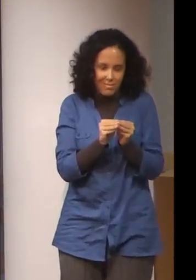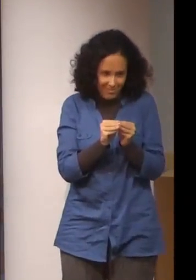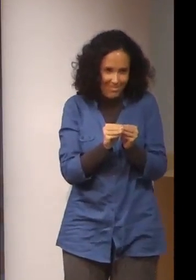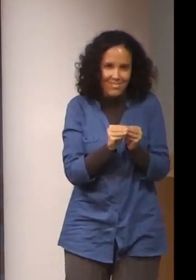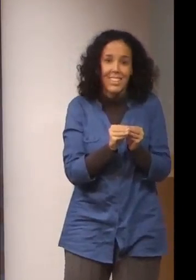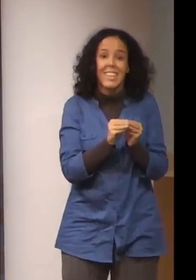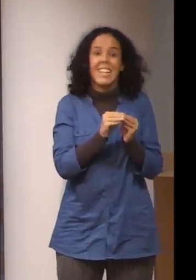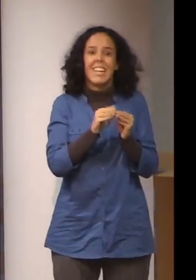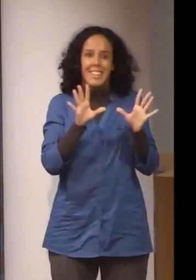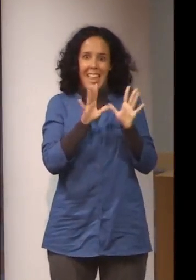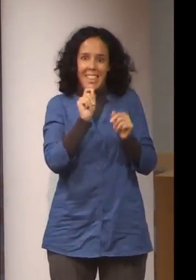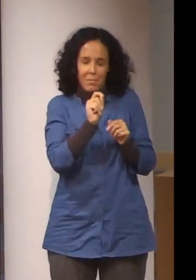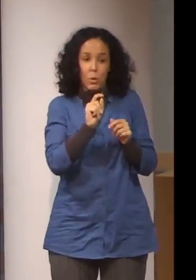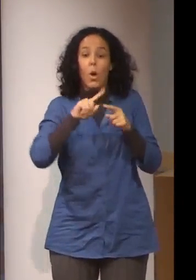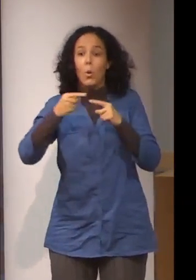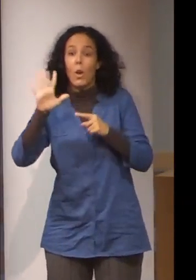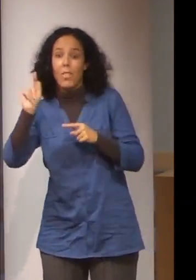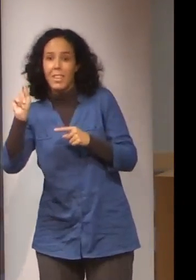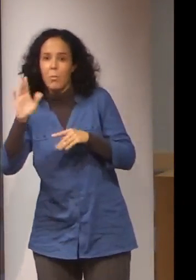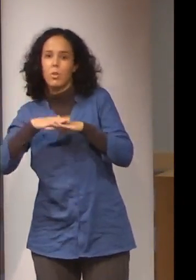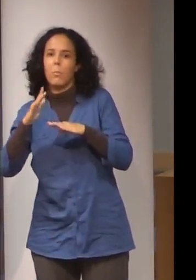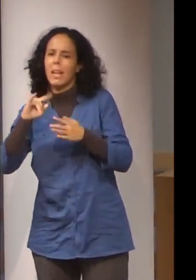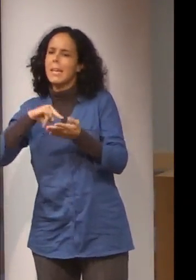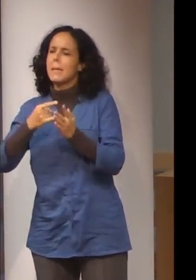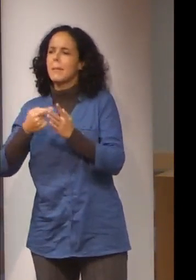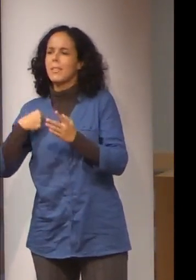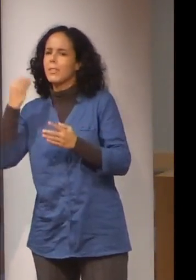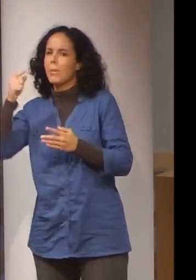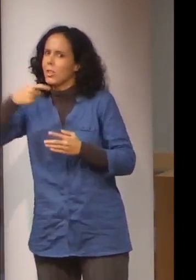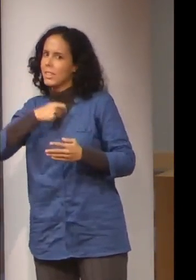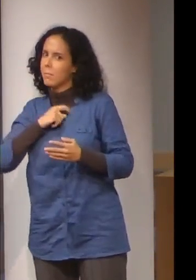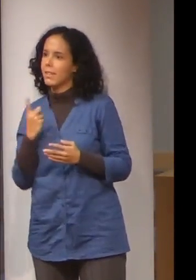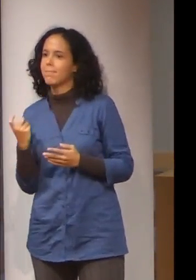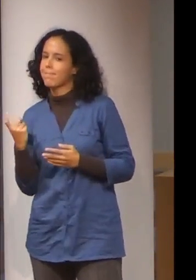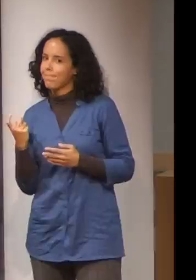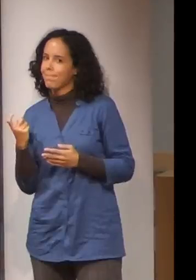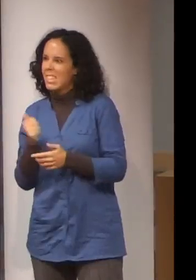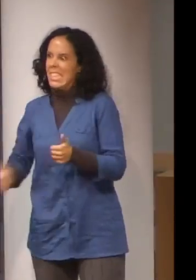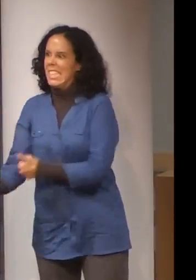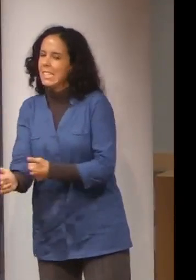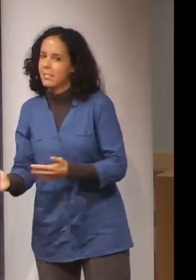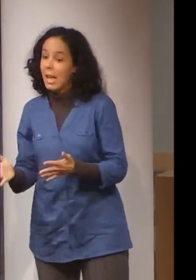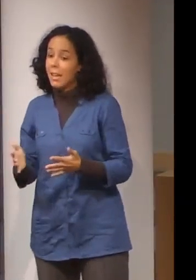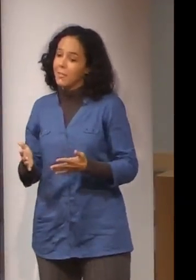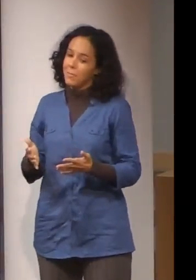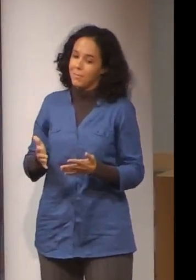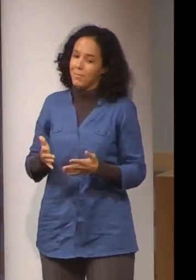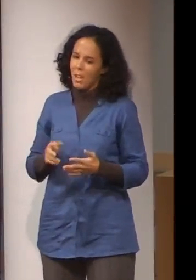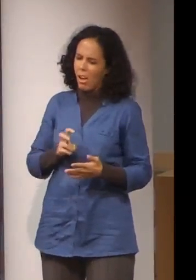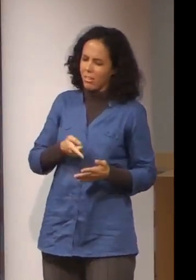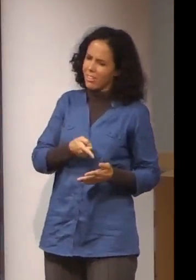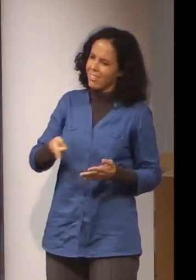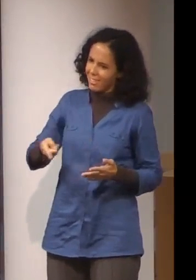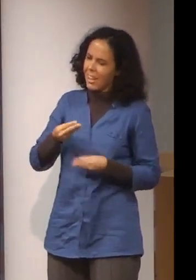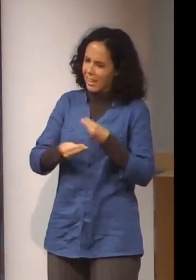Y tengo que resumir en esta ponencia 2 años de mi vida en 10 minutos. Y 5 minutos de